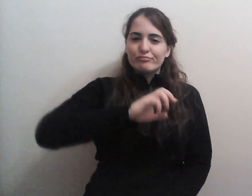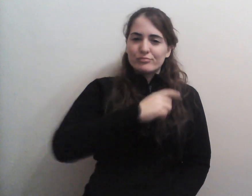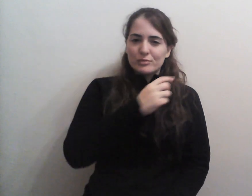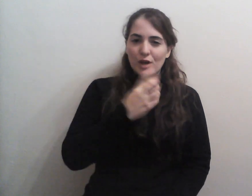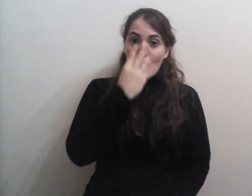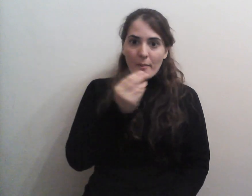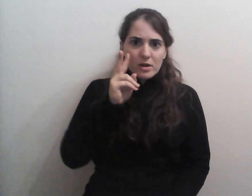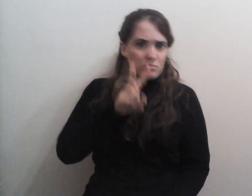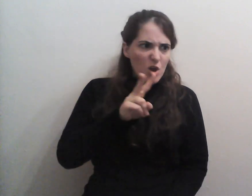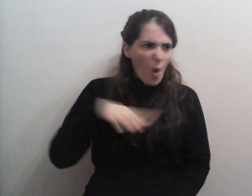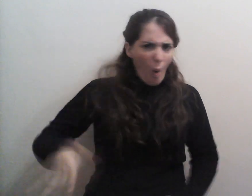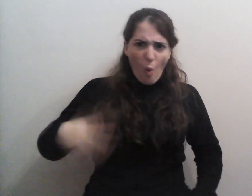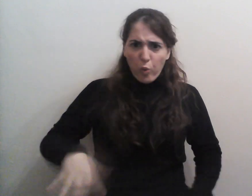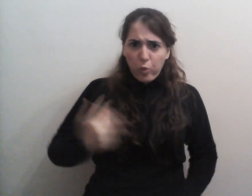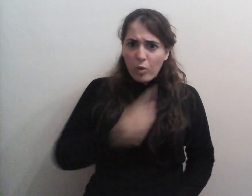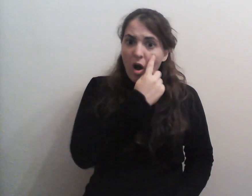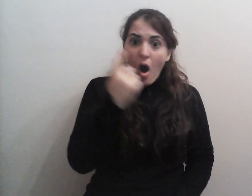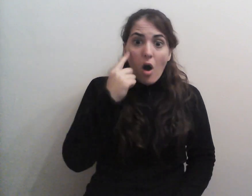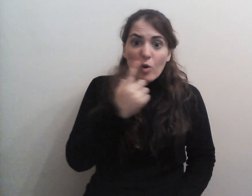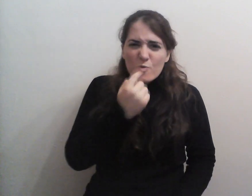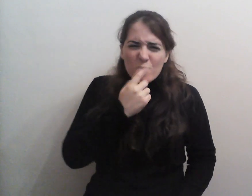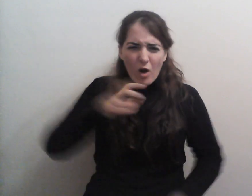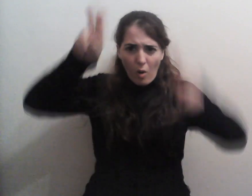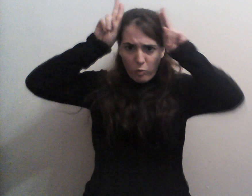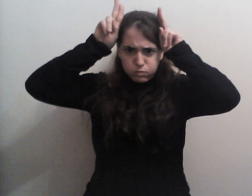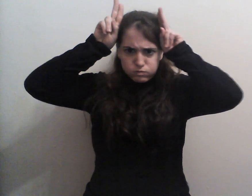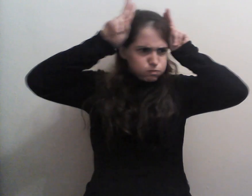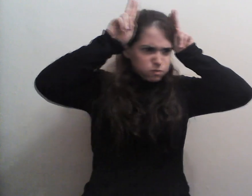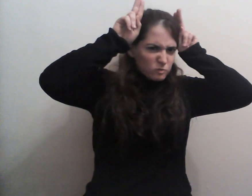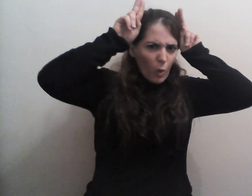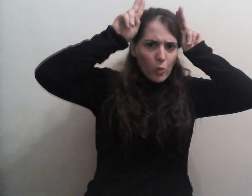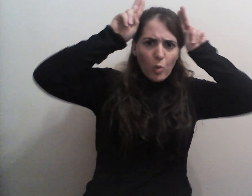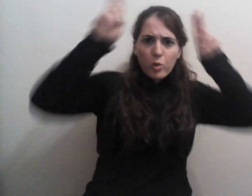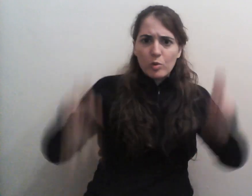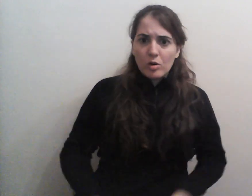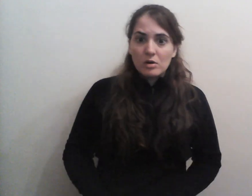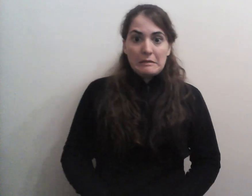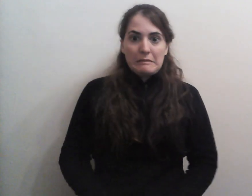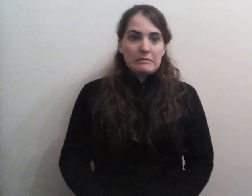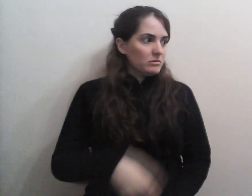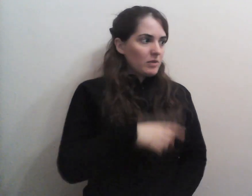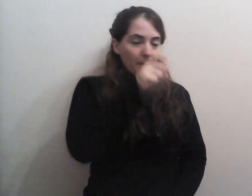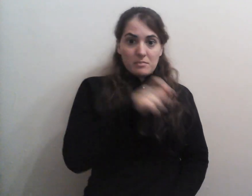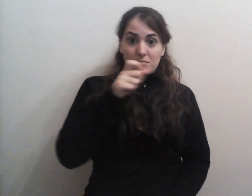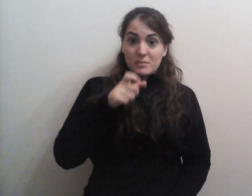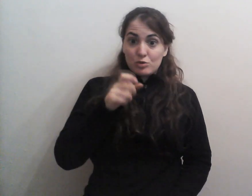y cualquier persona que pasa ahí por mi casa le entra miedo y pierde 5 kilos, ¿no? Porque tiene miedo a los perros.